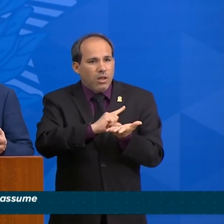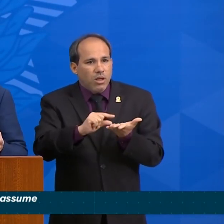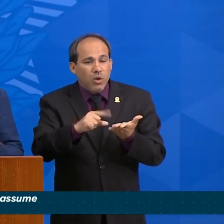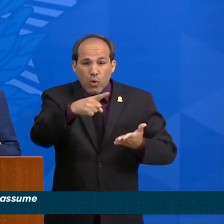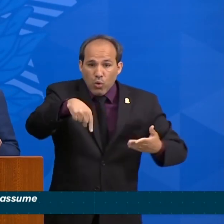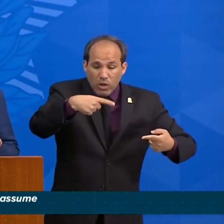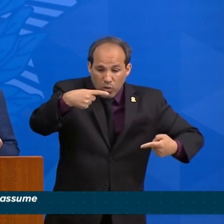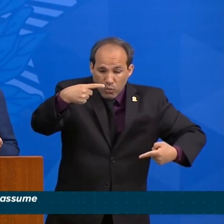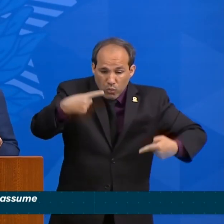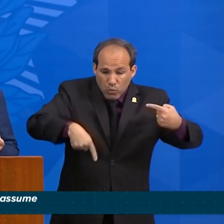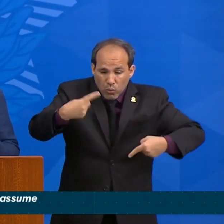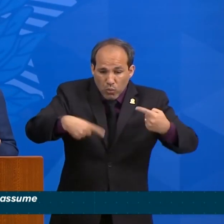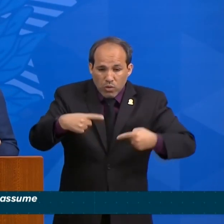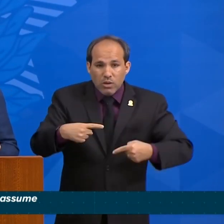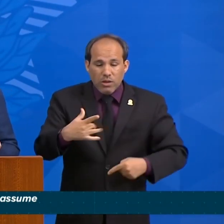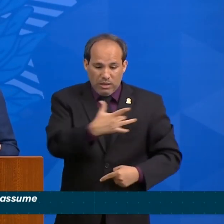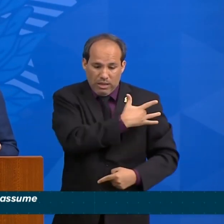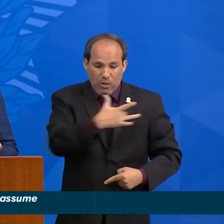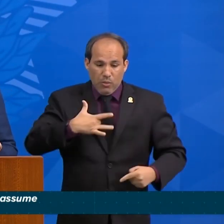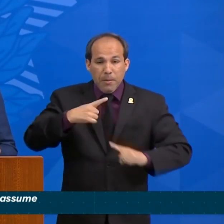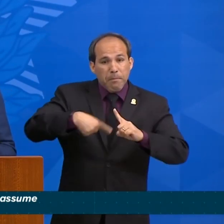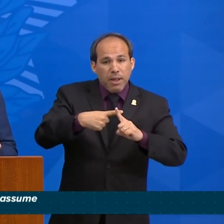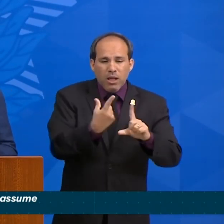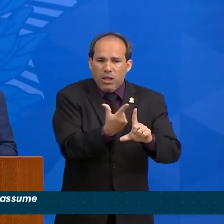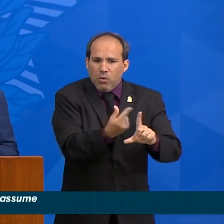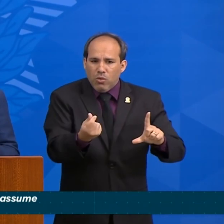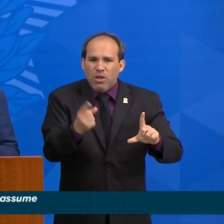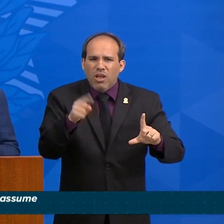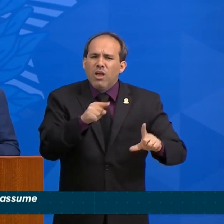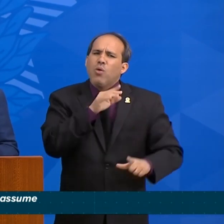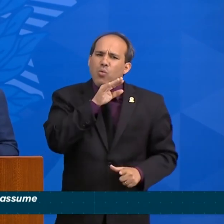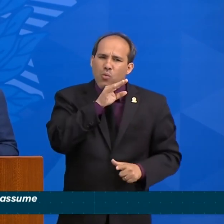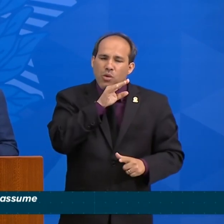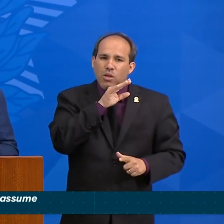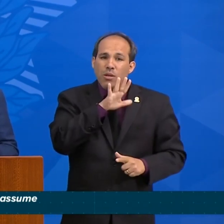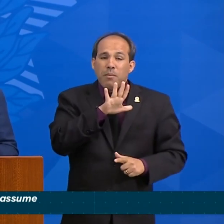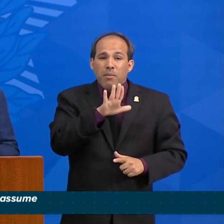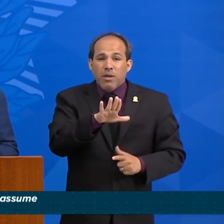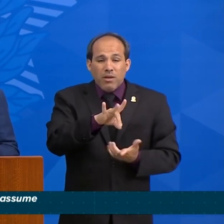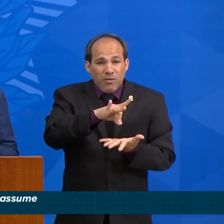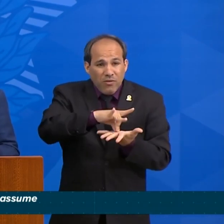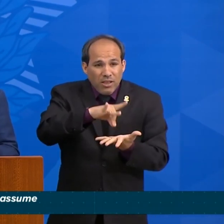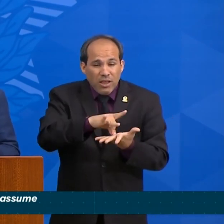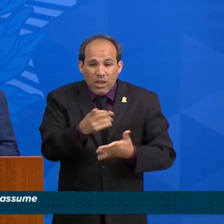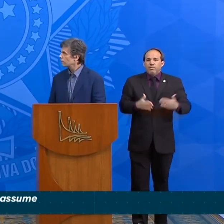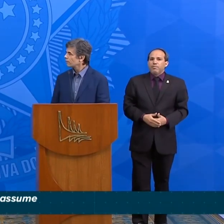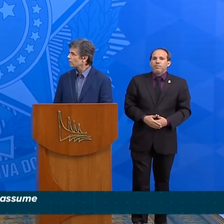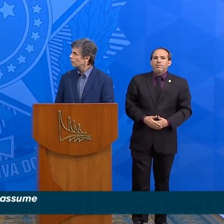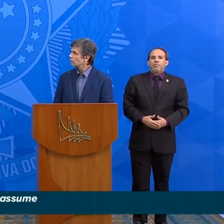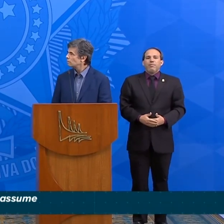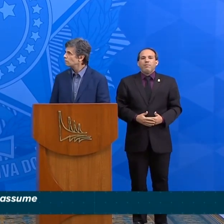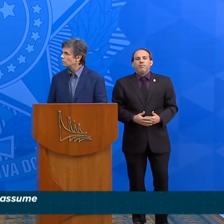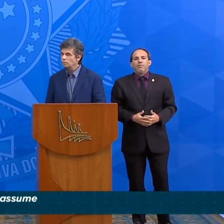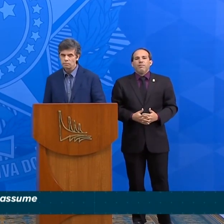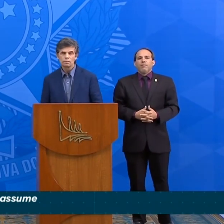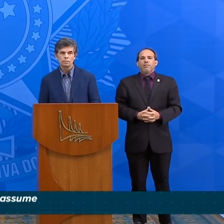apresentou a renúncia, alegando incompatibilidades com o governo do presidente Jair Bolsonaro, que se opõe a medidas rígidas de confinamento e